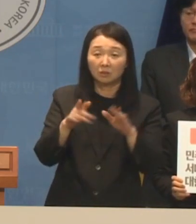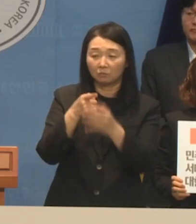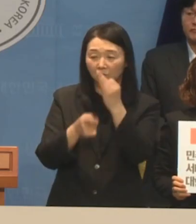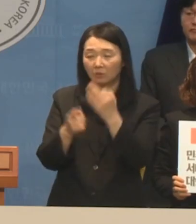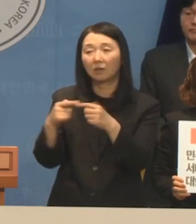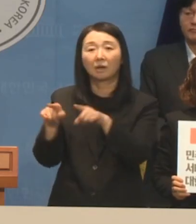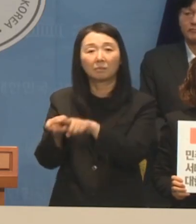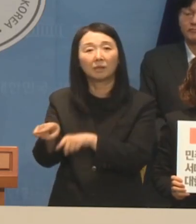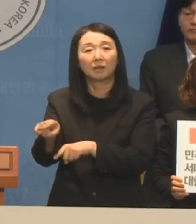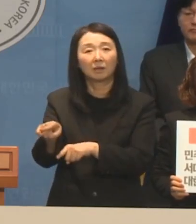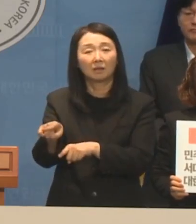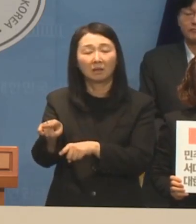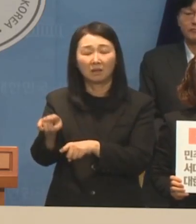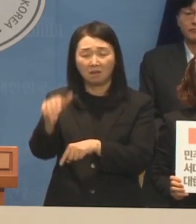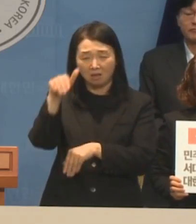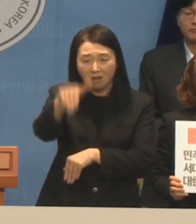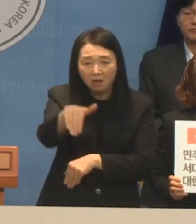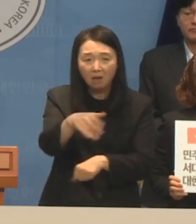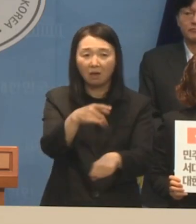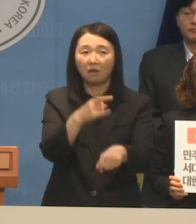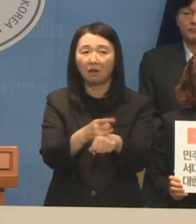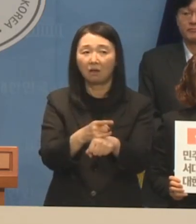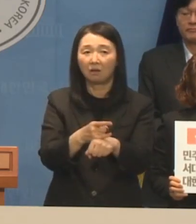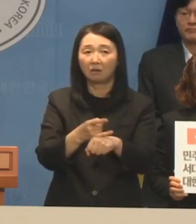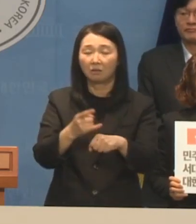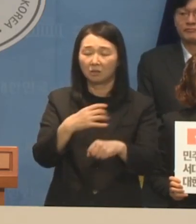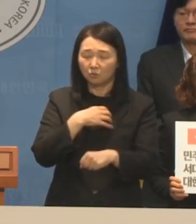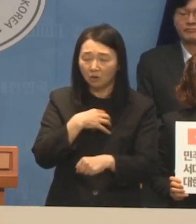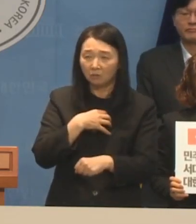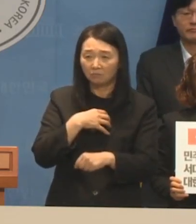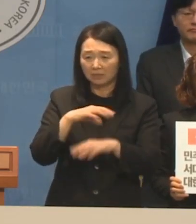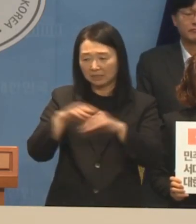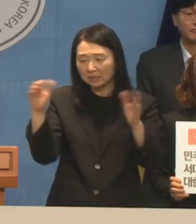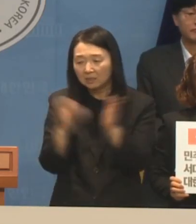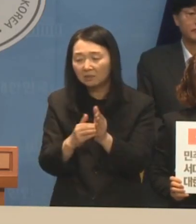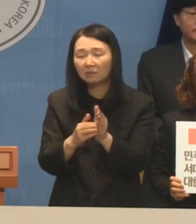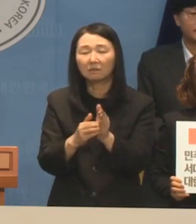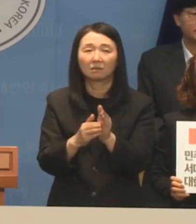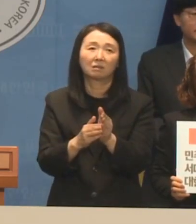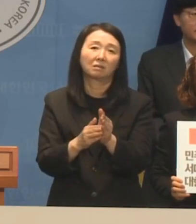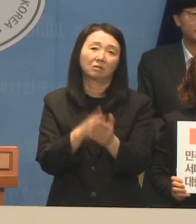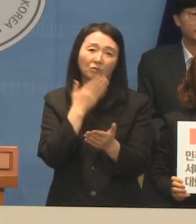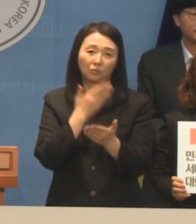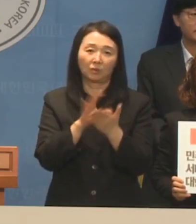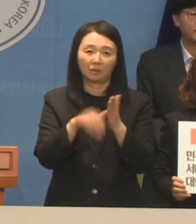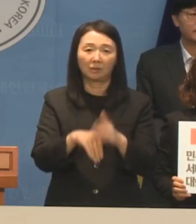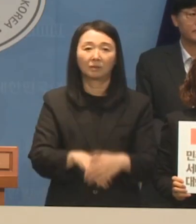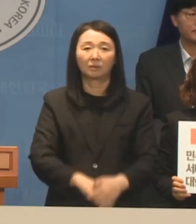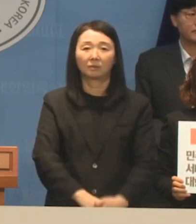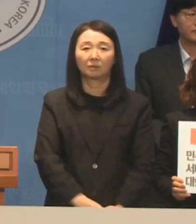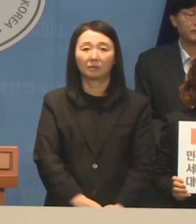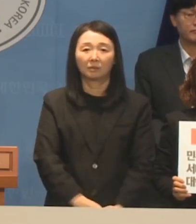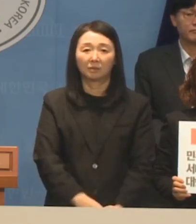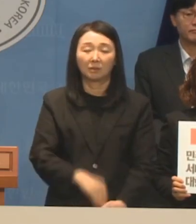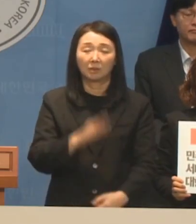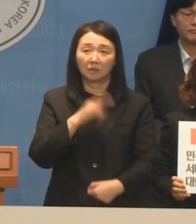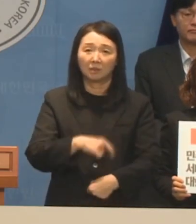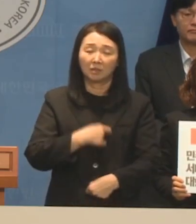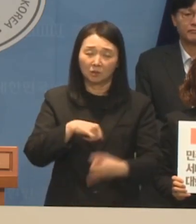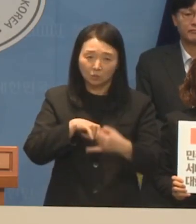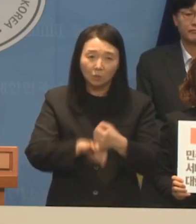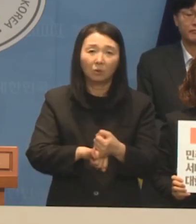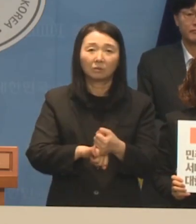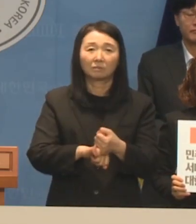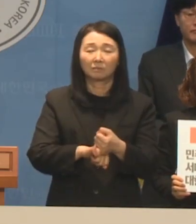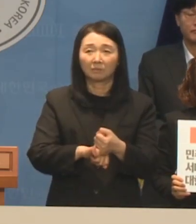윤석열과 함께 퇴행할지 아니면 이 국면을 끝낼지 그 기로에 서 있습니다. 진실은